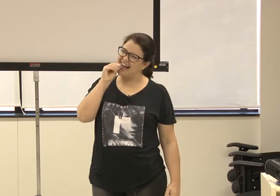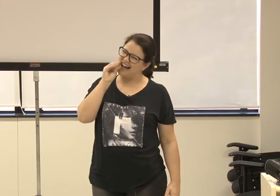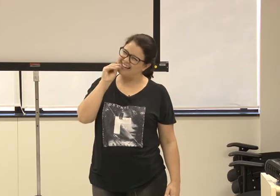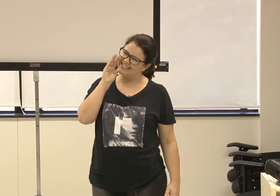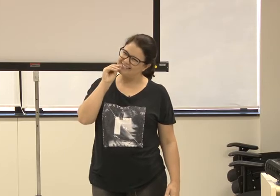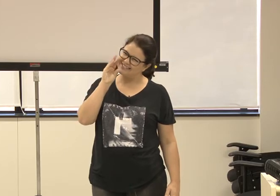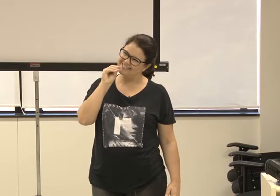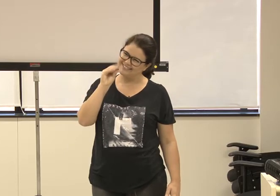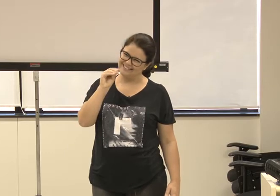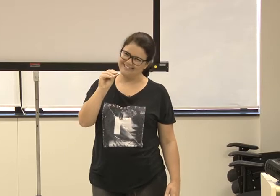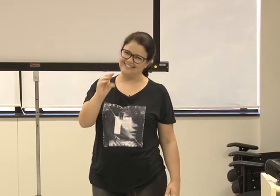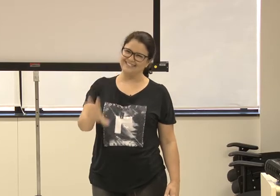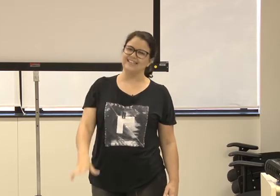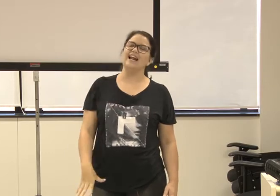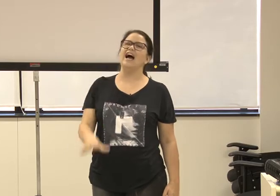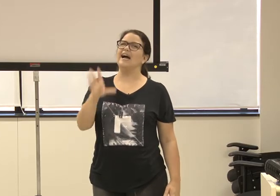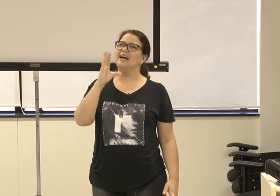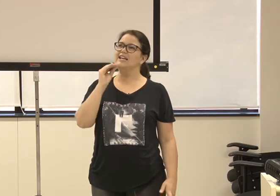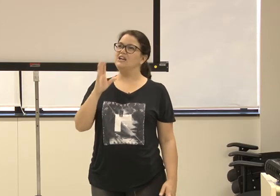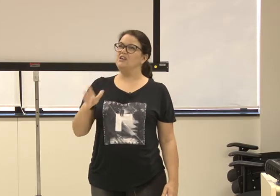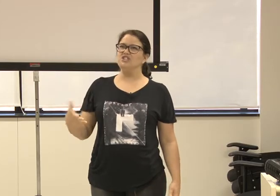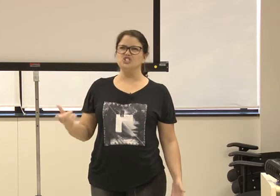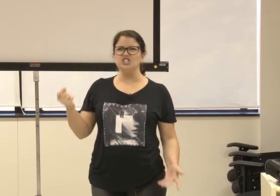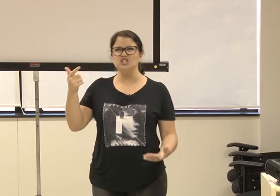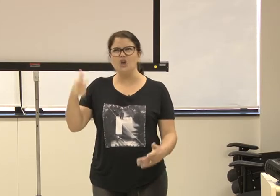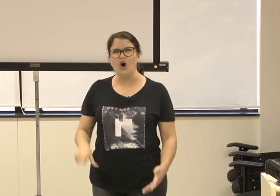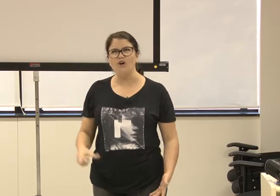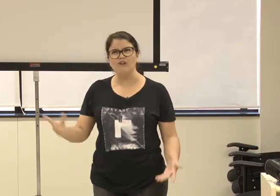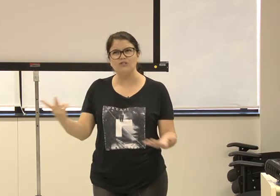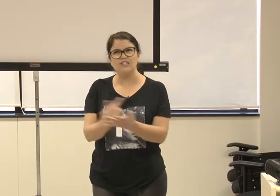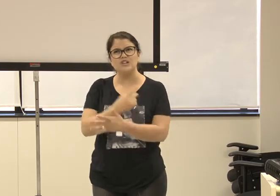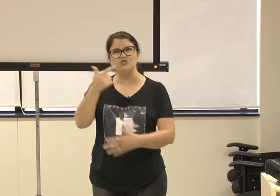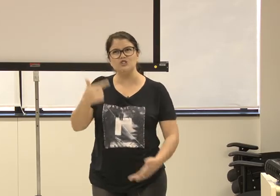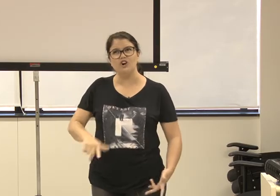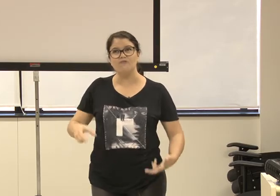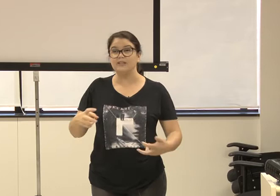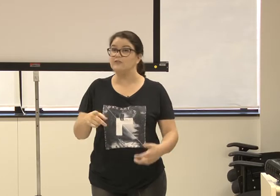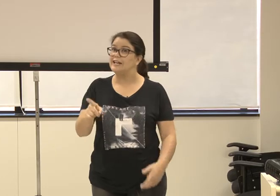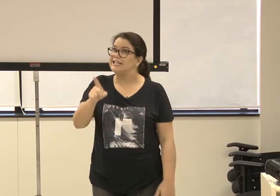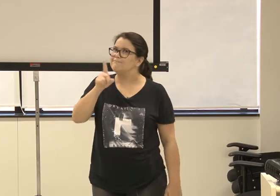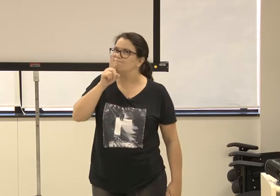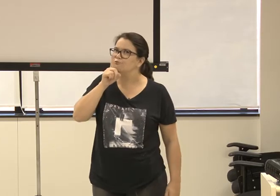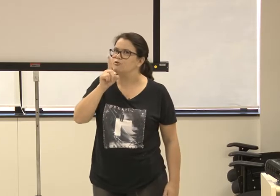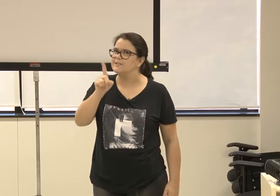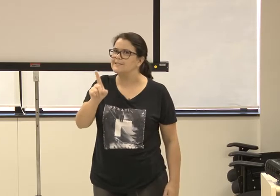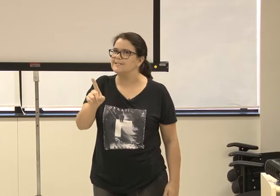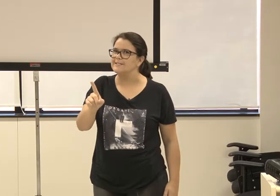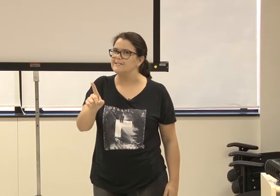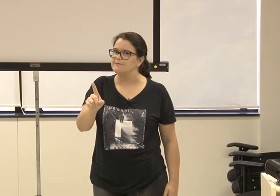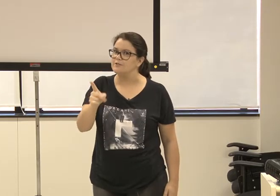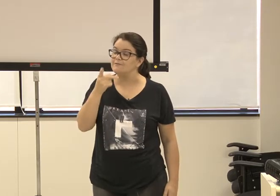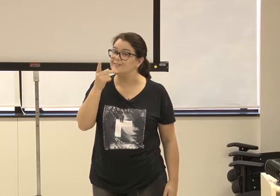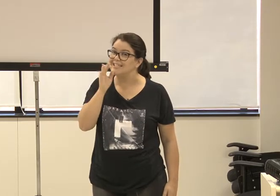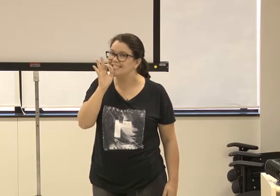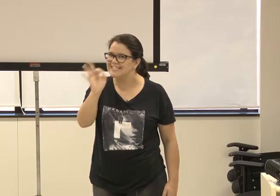Fala. Aí ele, de novo, aconteceu de novo. Eu falei, cala a boca. Não fala